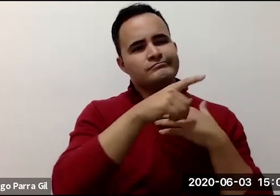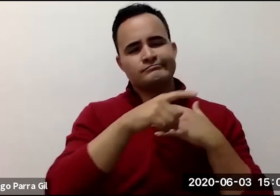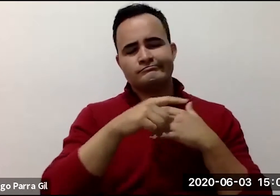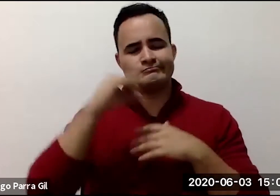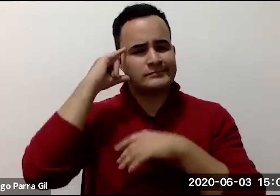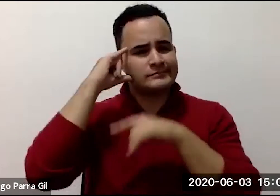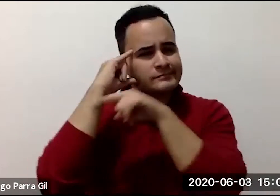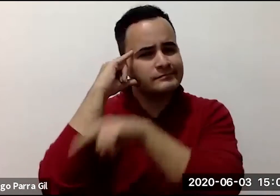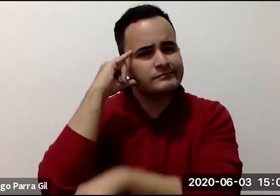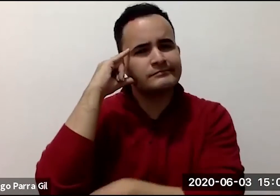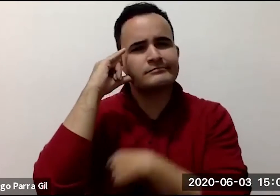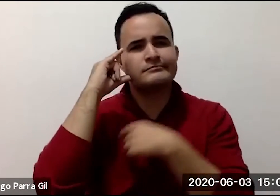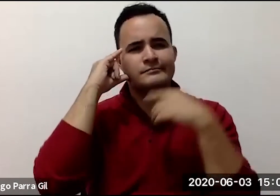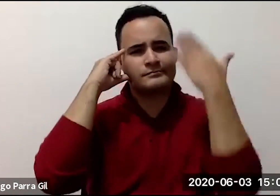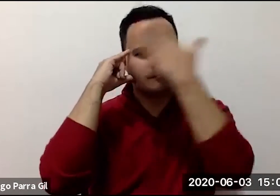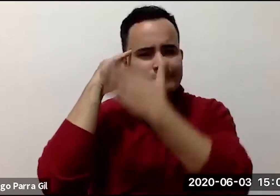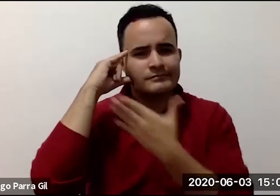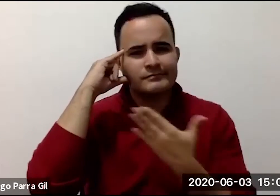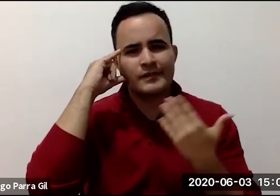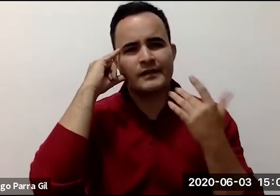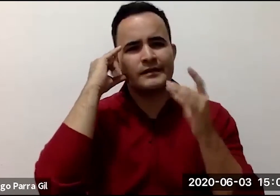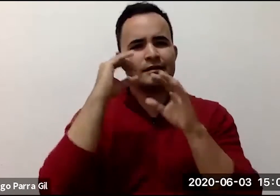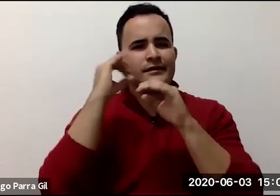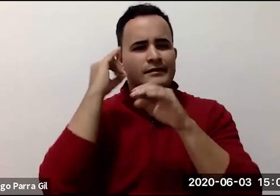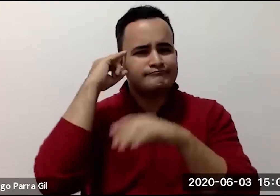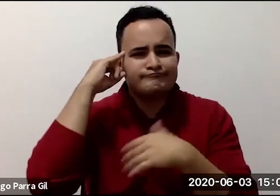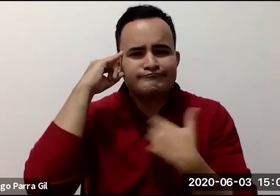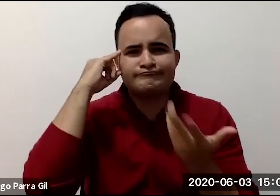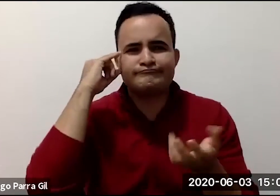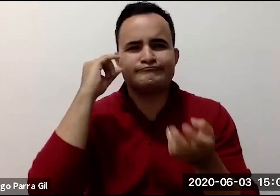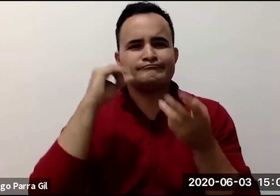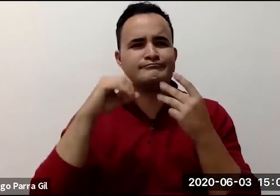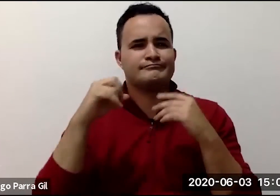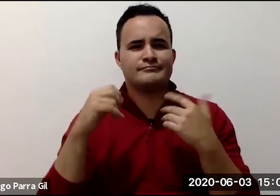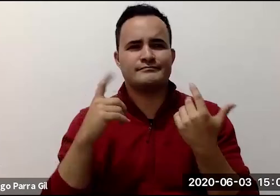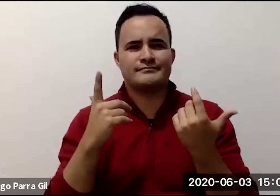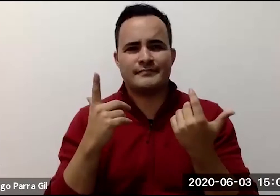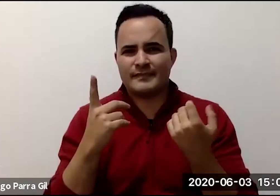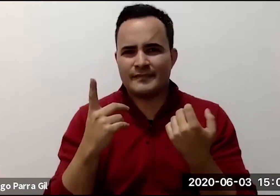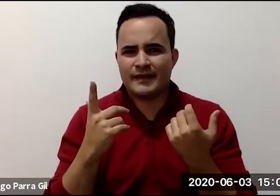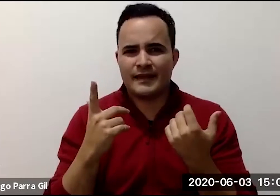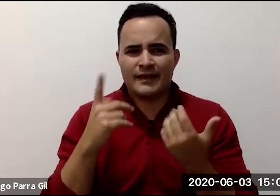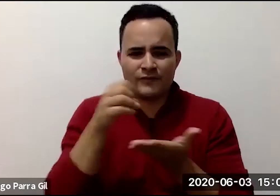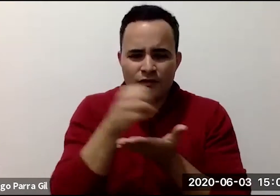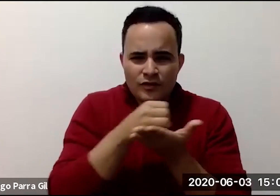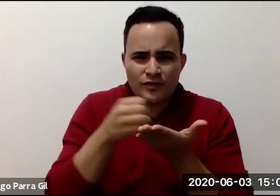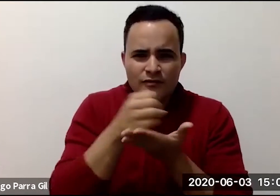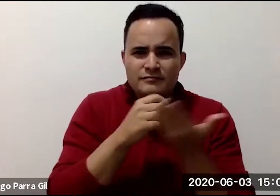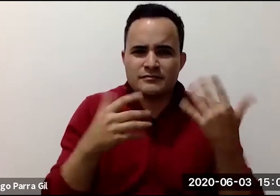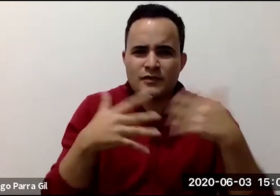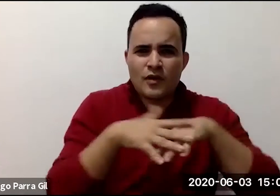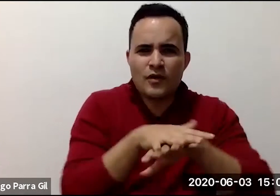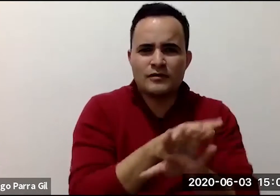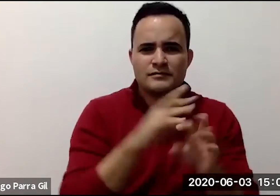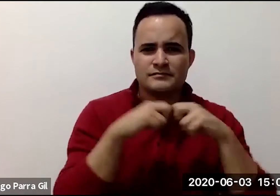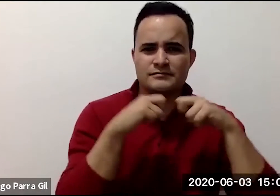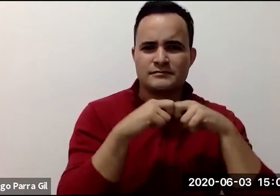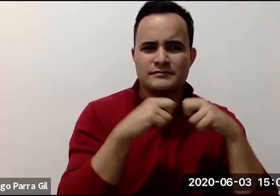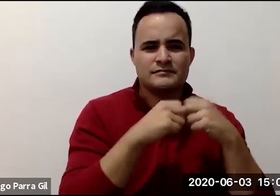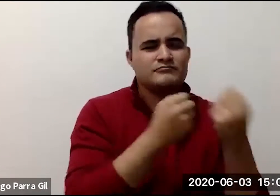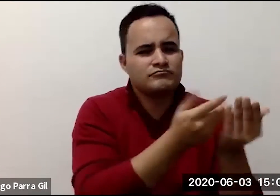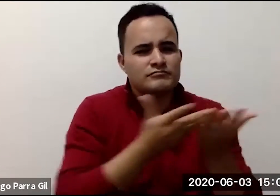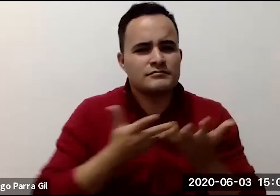psicológicas, psicoanalistas, las bioenergéticas, etcétera, con un recorrido también por todo el